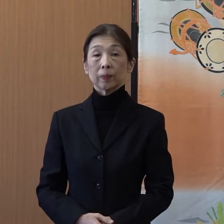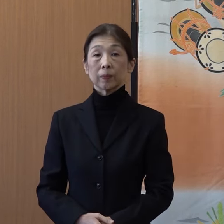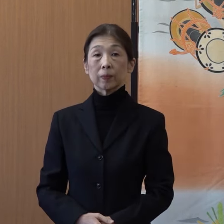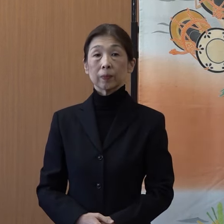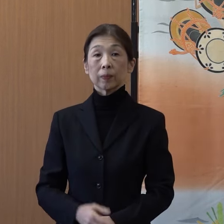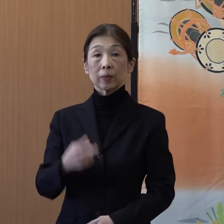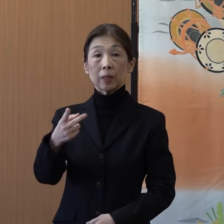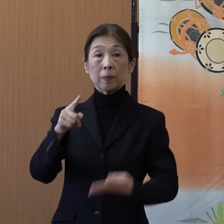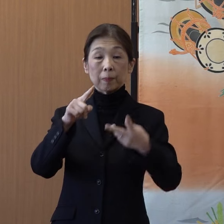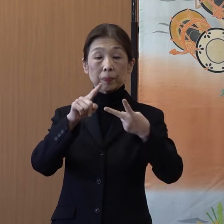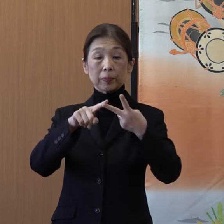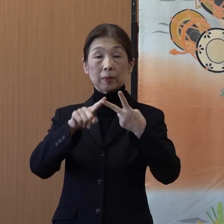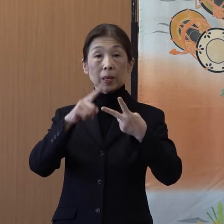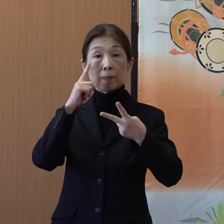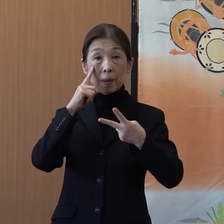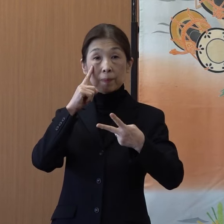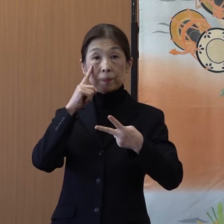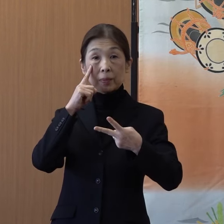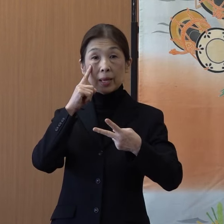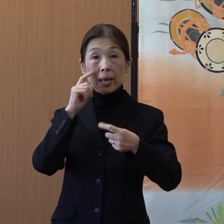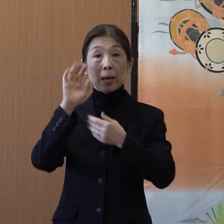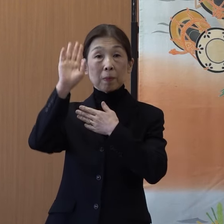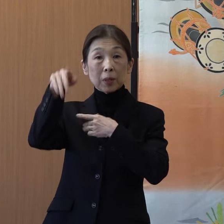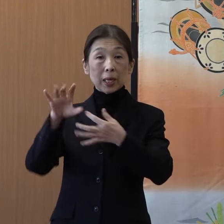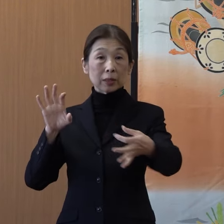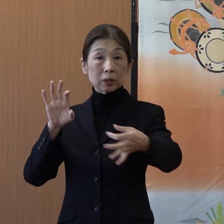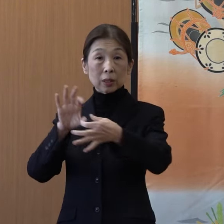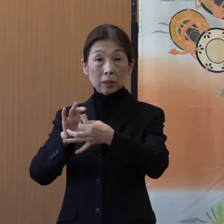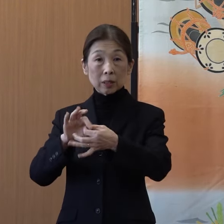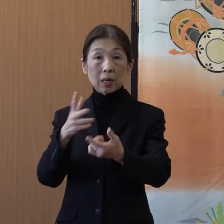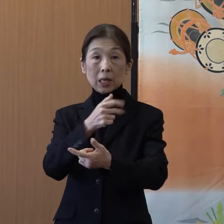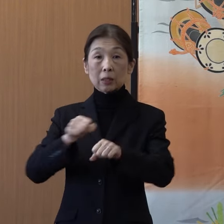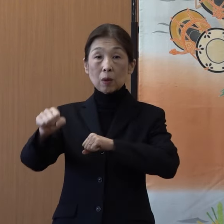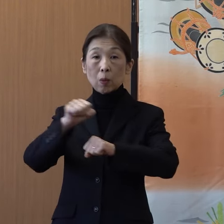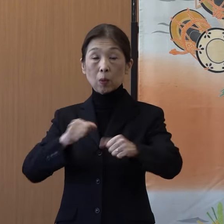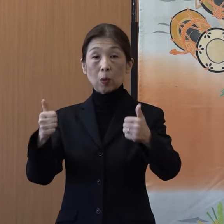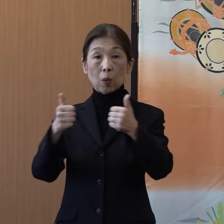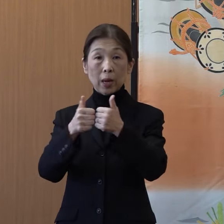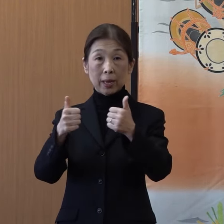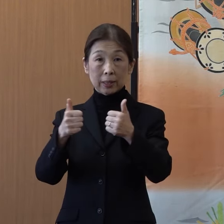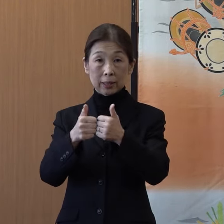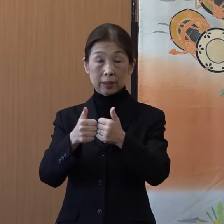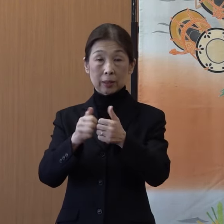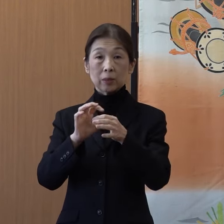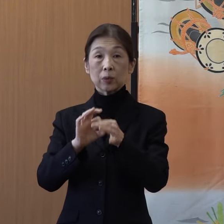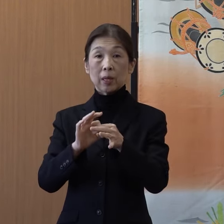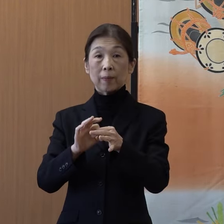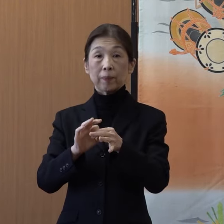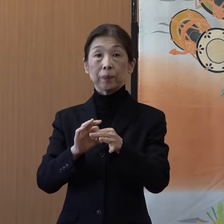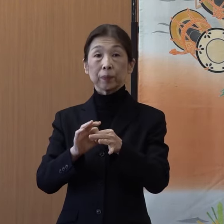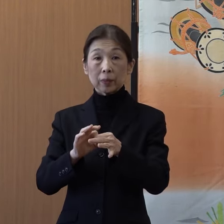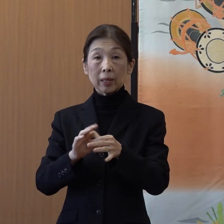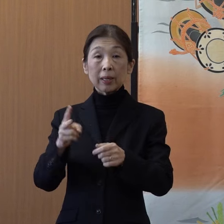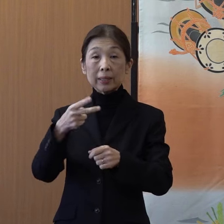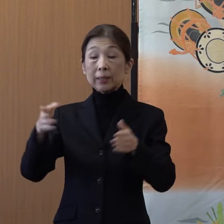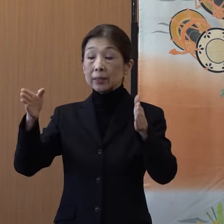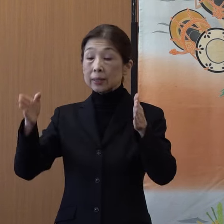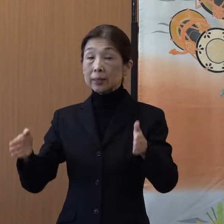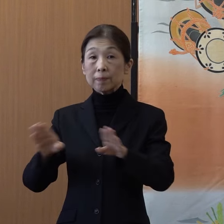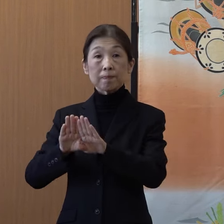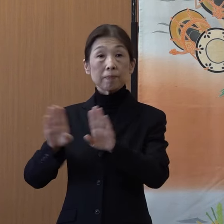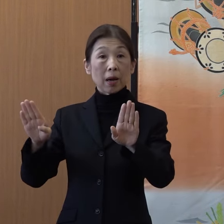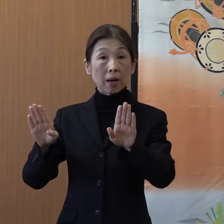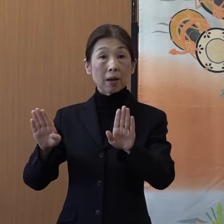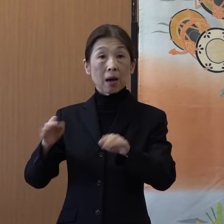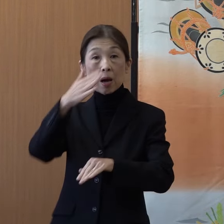2番目、未来へつなぐ金沢行動会議であります。今般第2期を迎えました。若